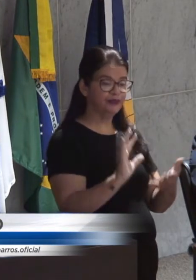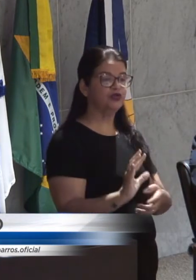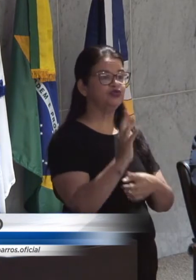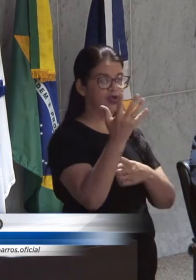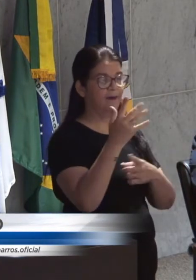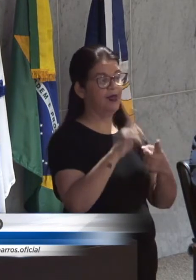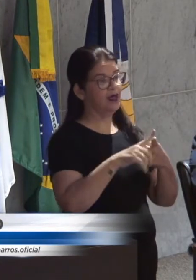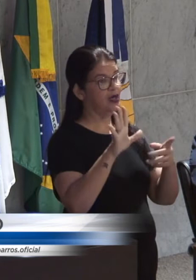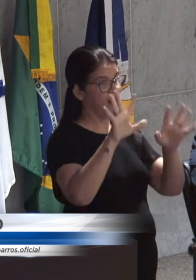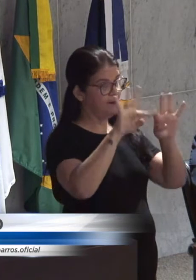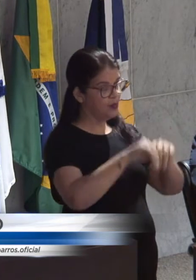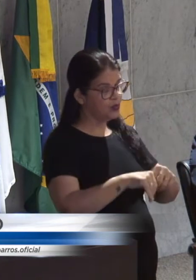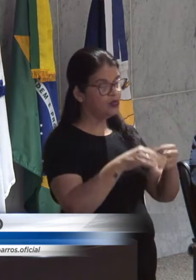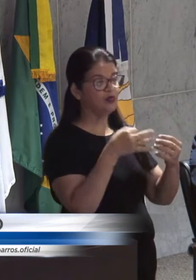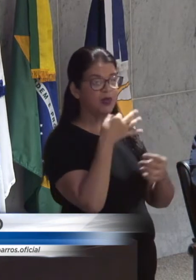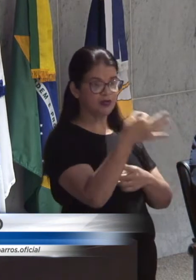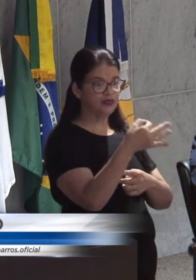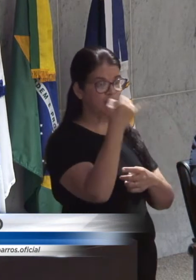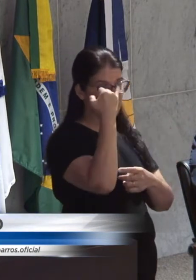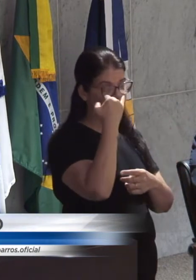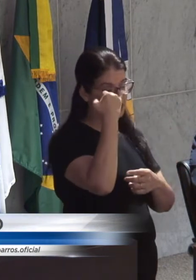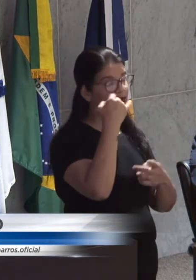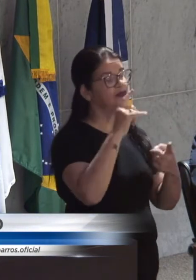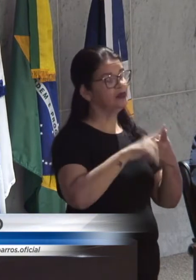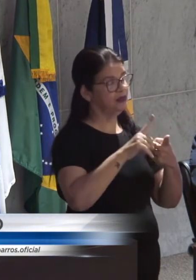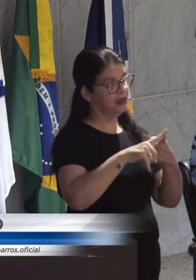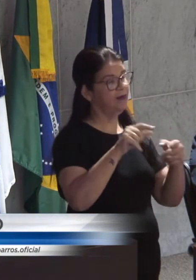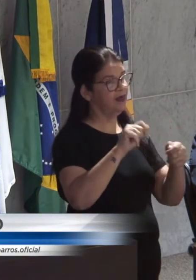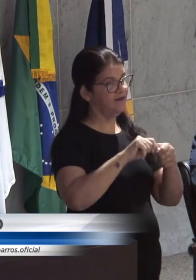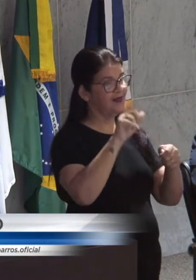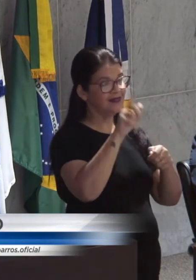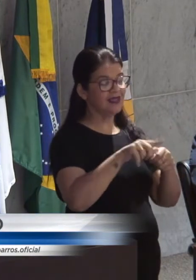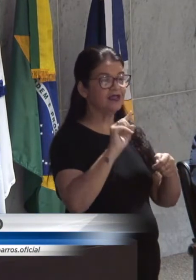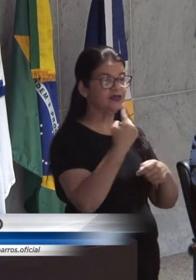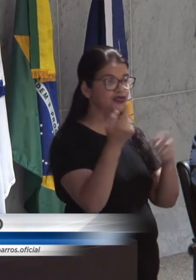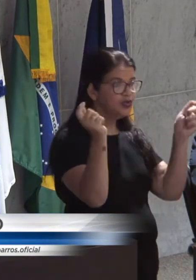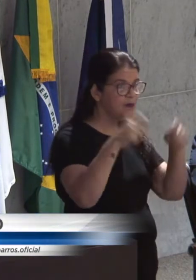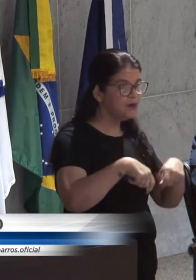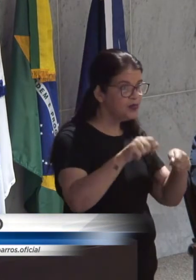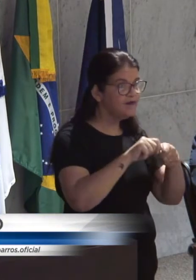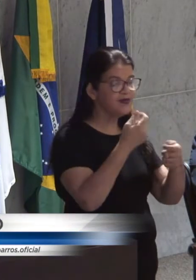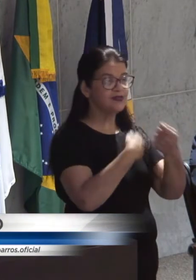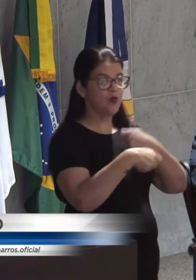por último, a sugestão que Zaltino também faz, que é da gente poder fazer